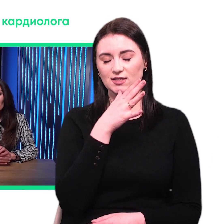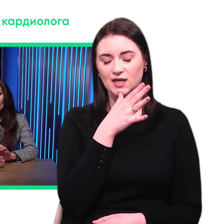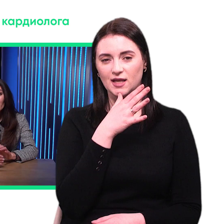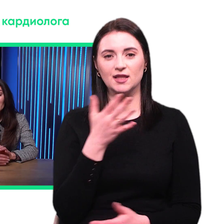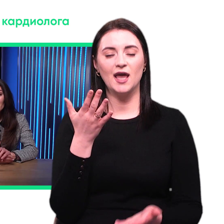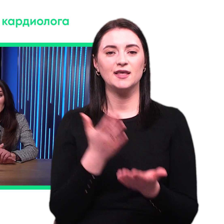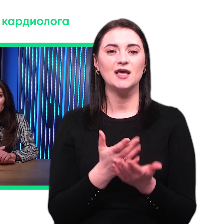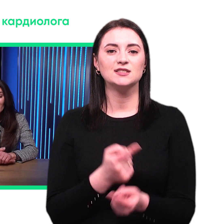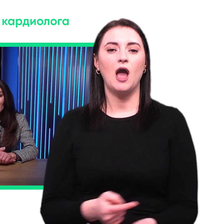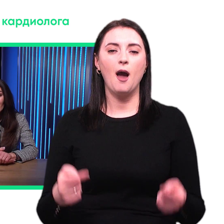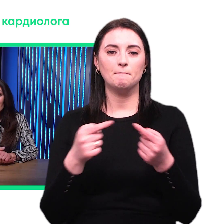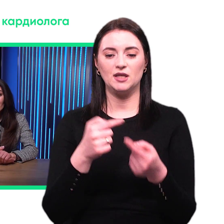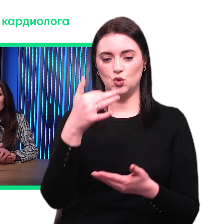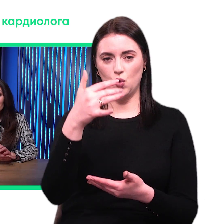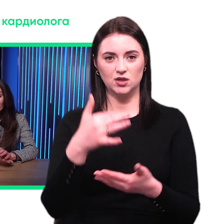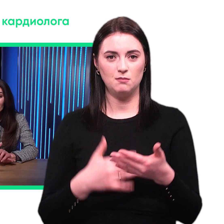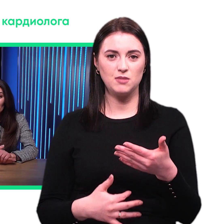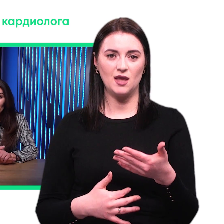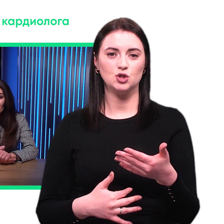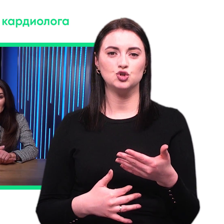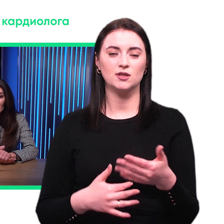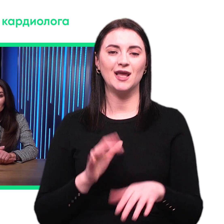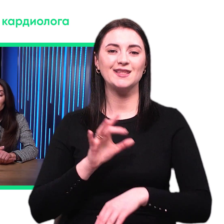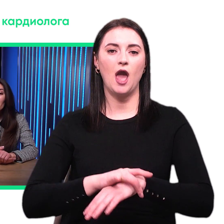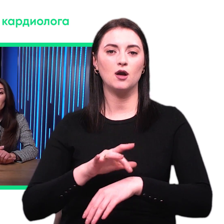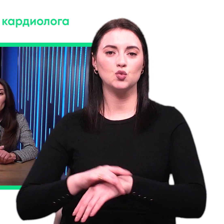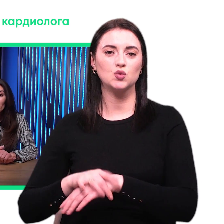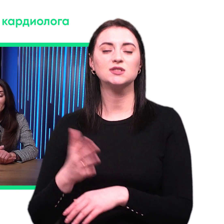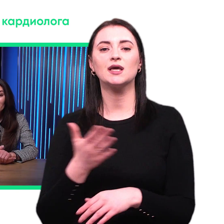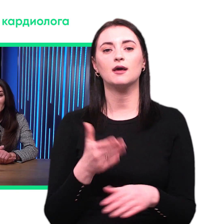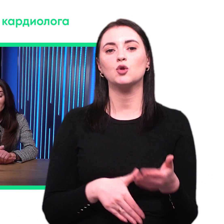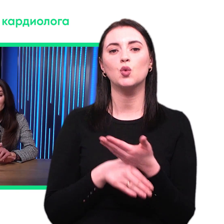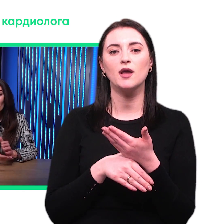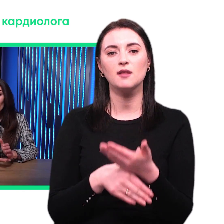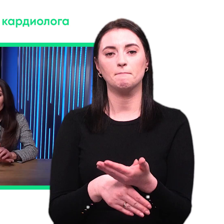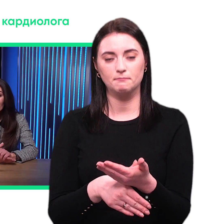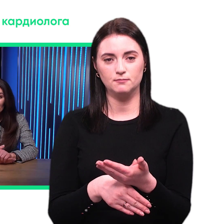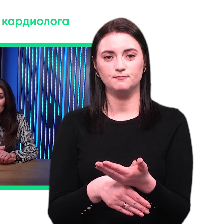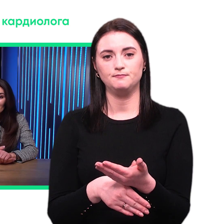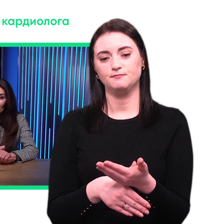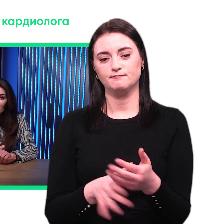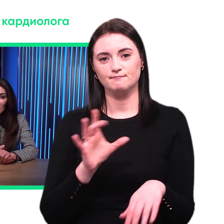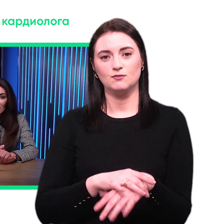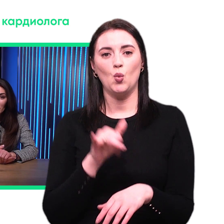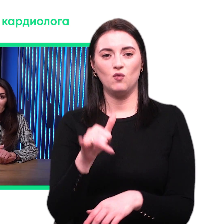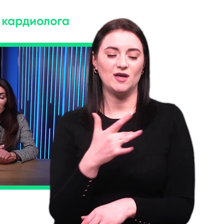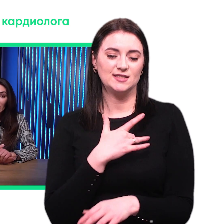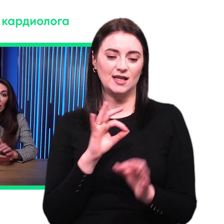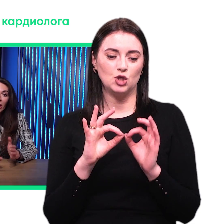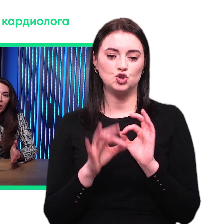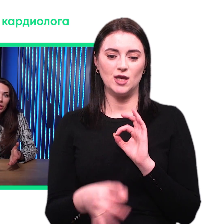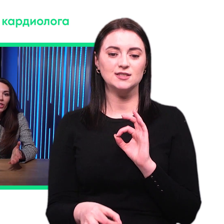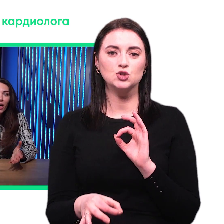Есть определенный перечень диагностики, которая поможет выявить у вас сердечно-сосудистые